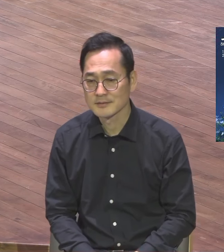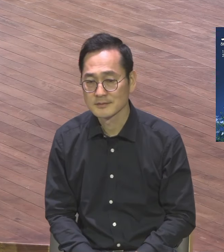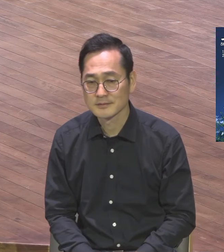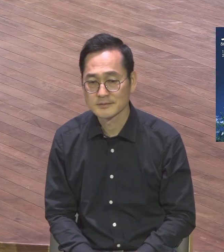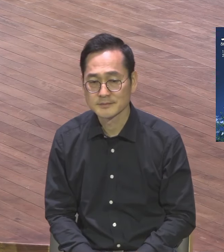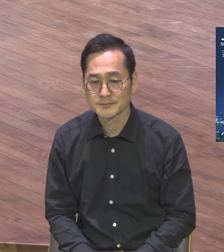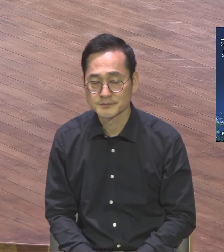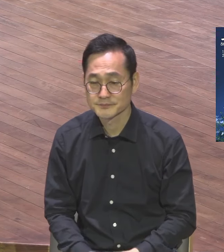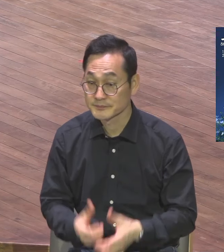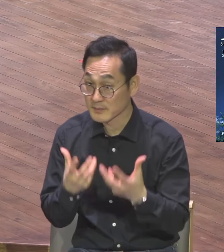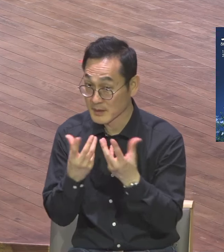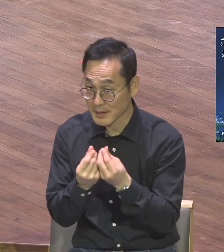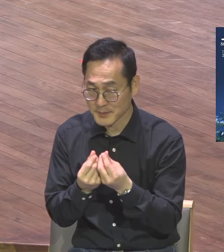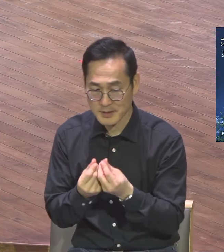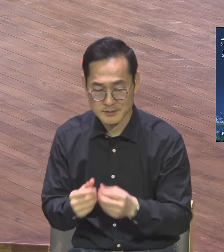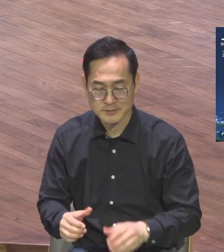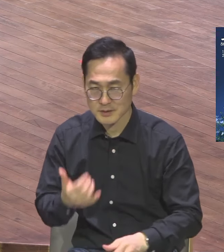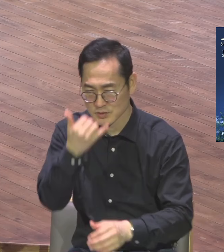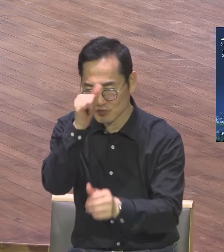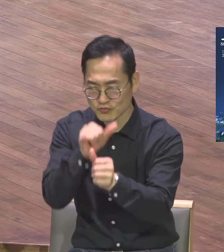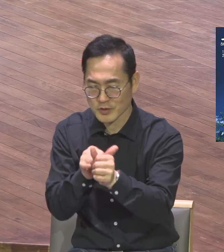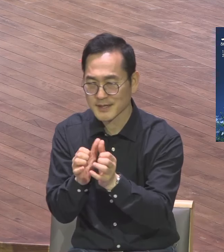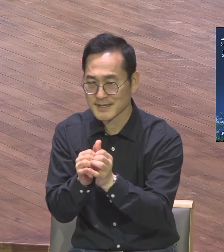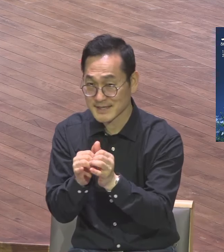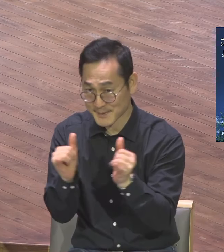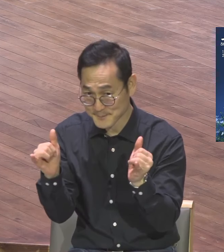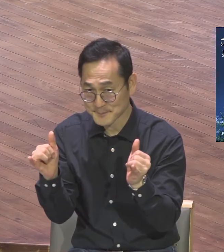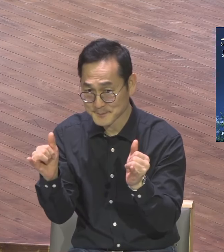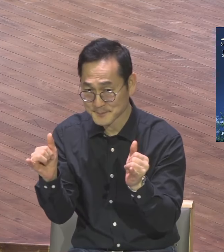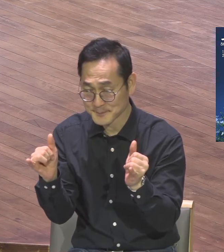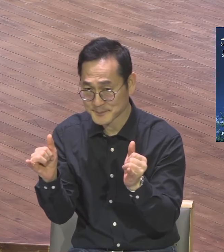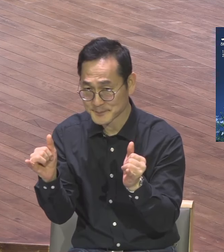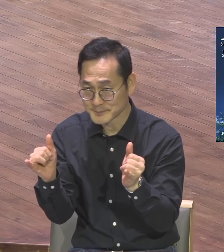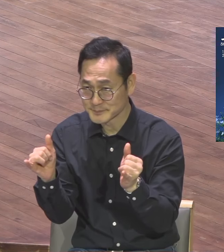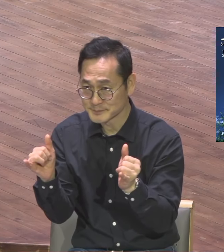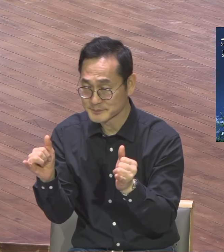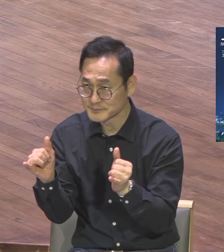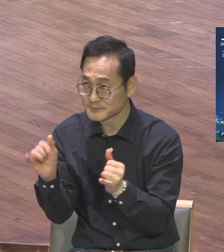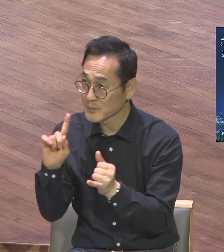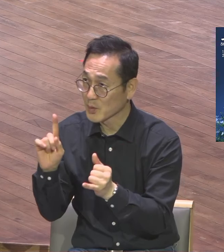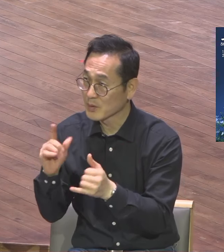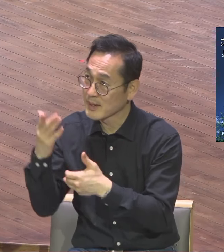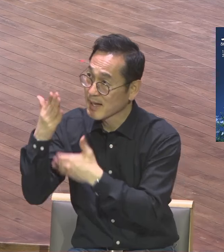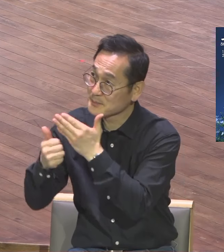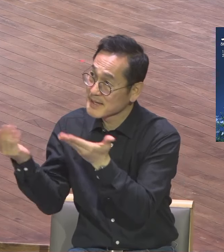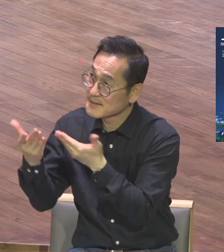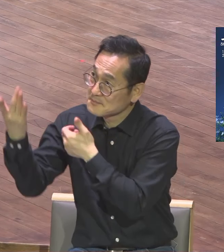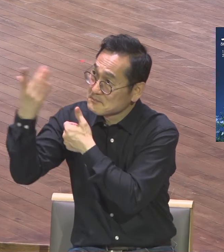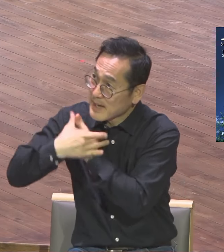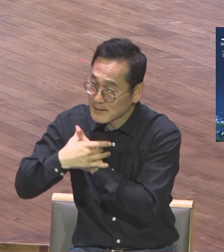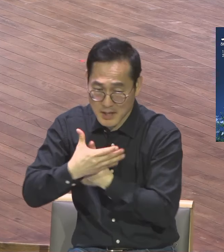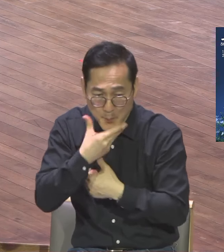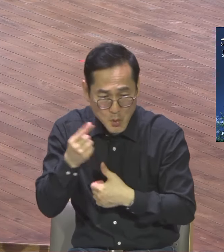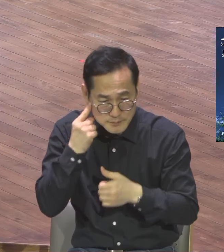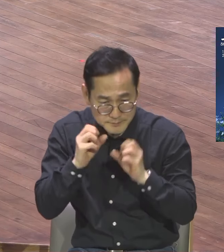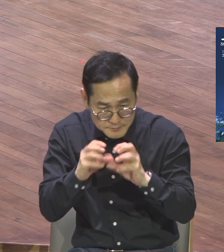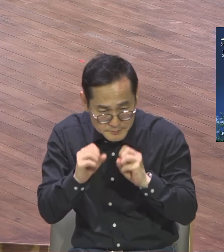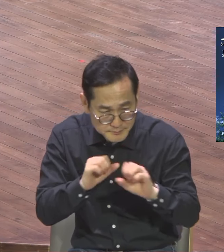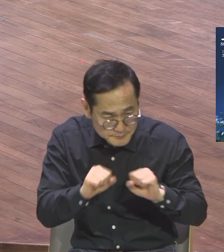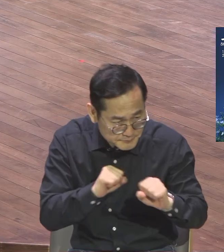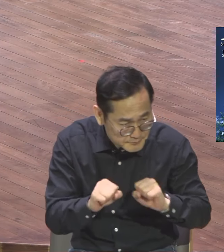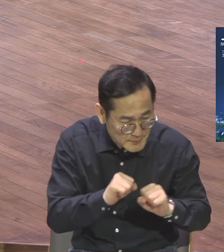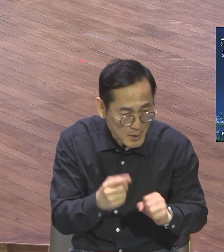자, 우리가 충성된 사자로서 우리가 맡겨준 영혼과 사역에 마음을 두고 부지런히